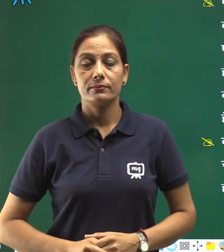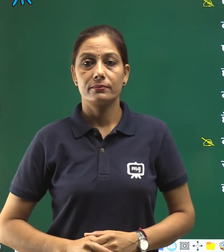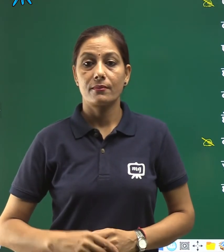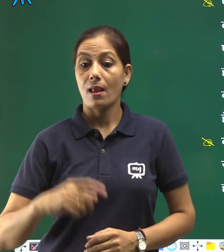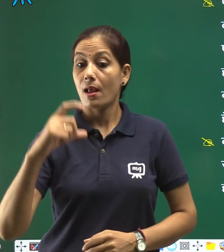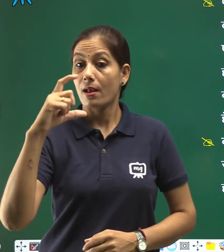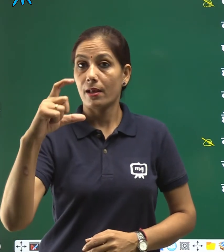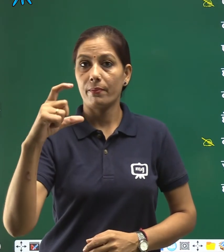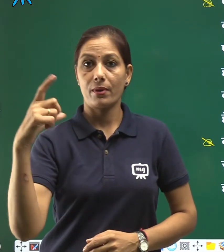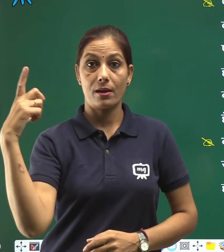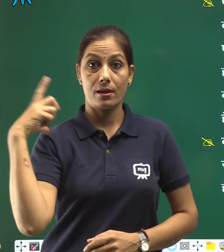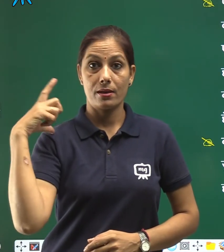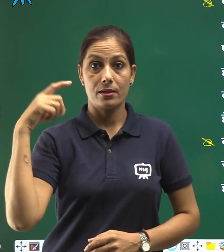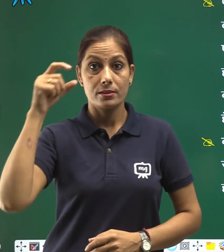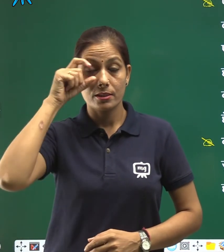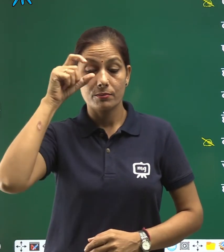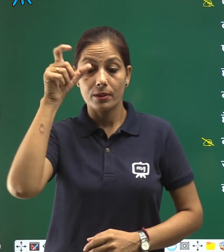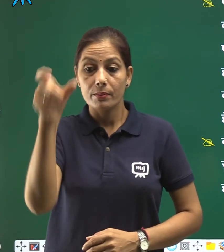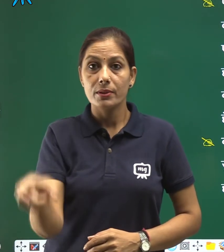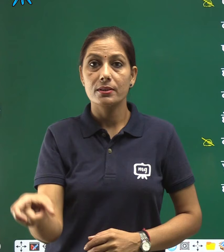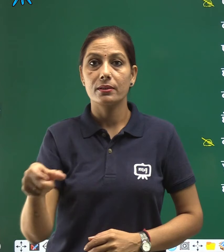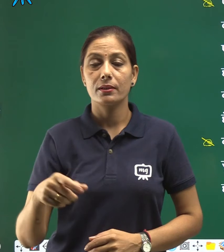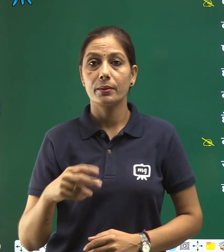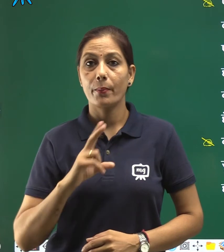कैप्टन चश्मे वाले की बात